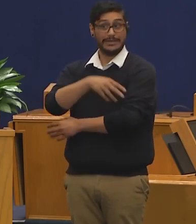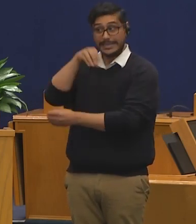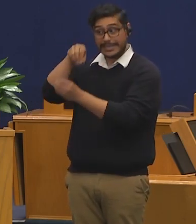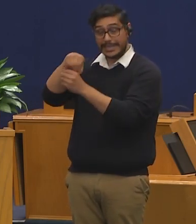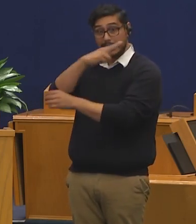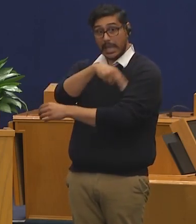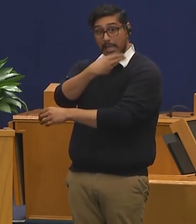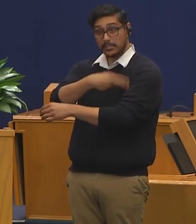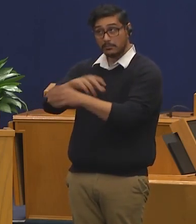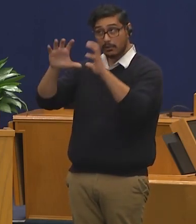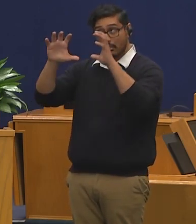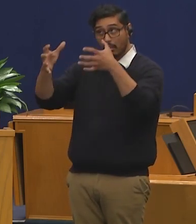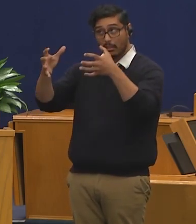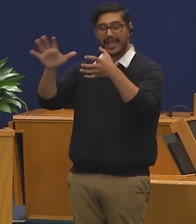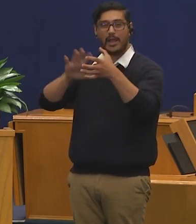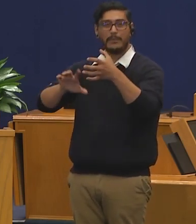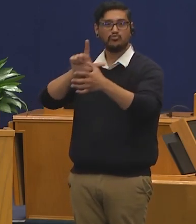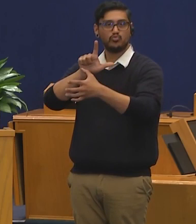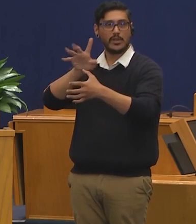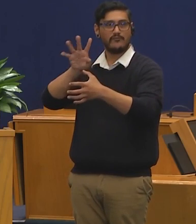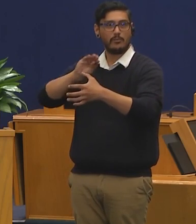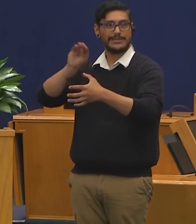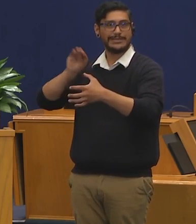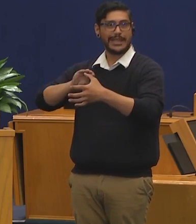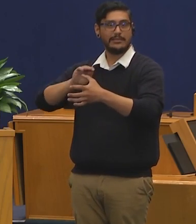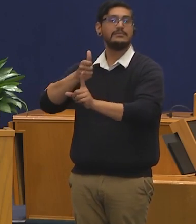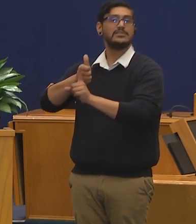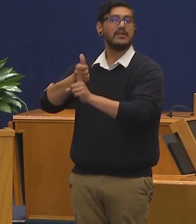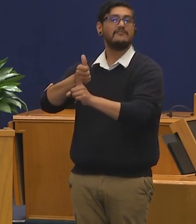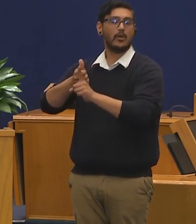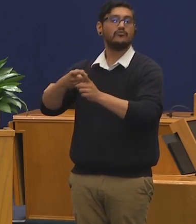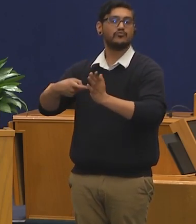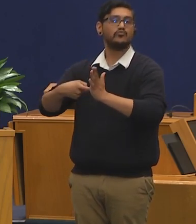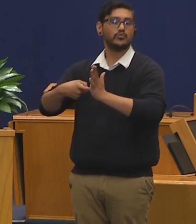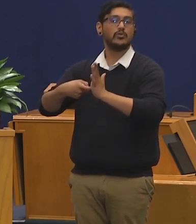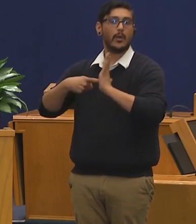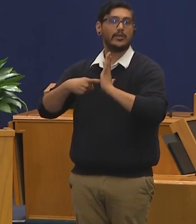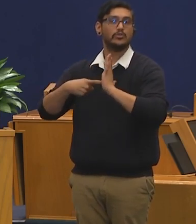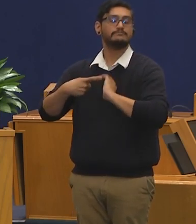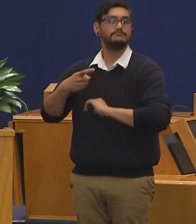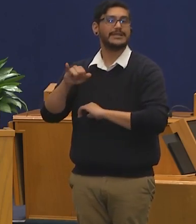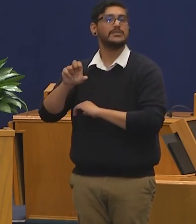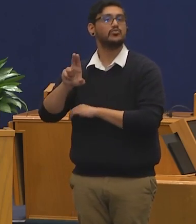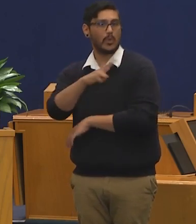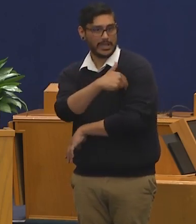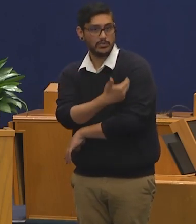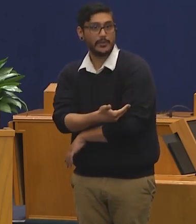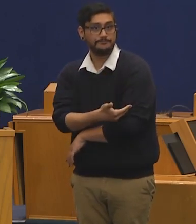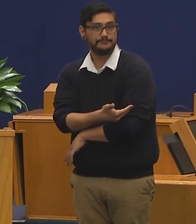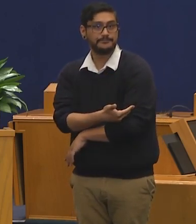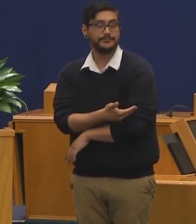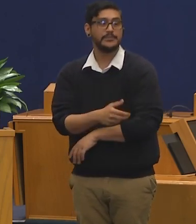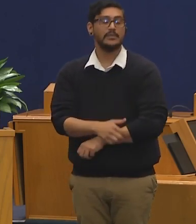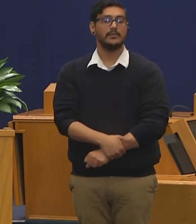casos positivos están en un momento hospitalizados.